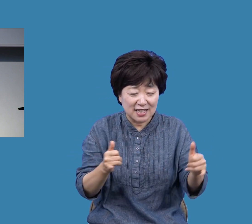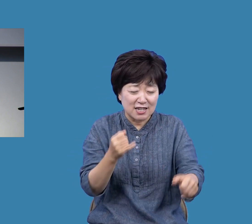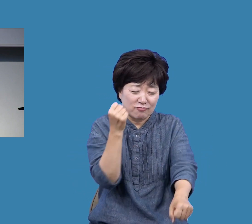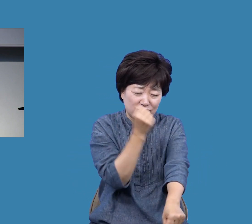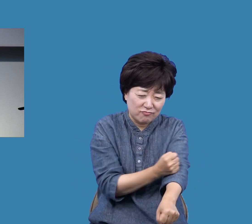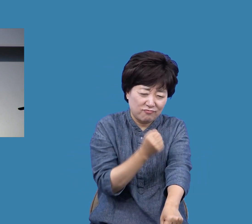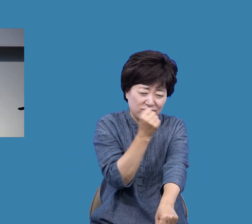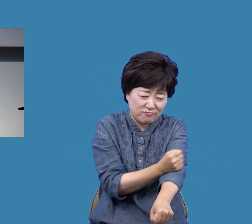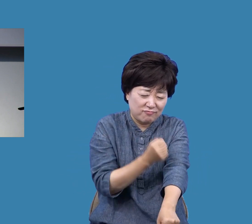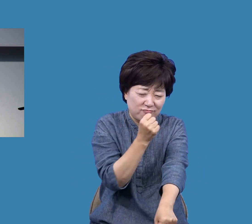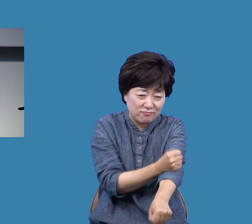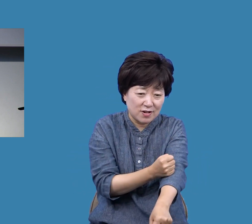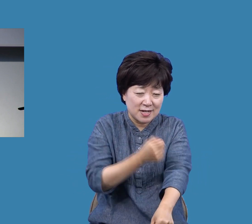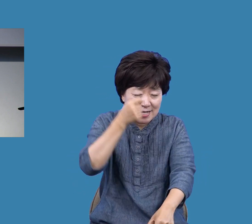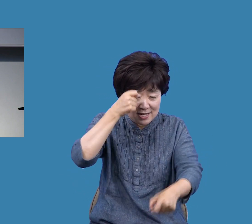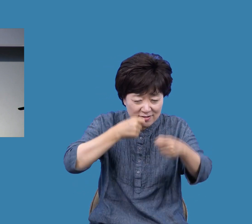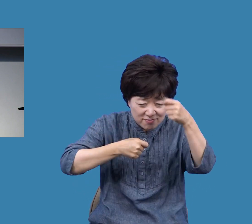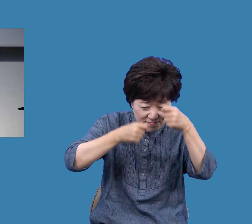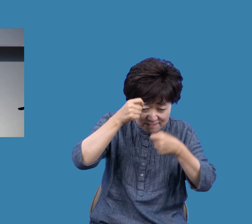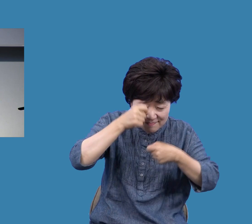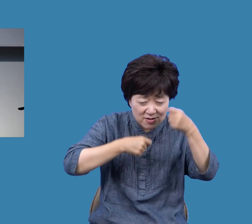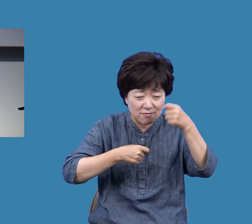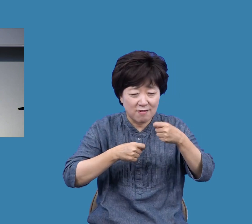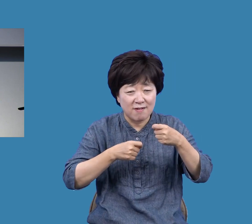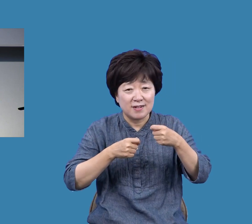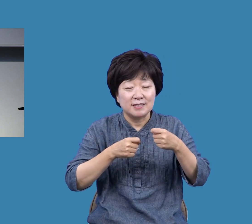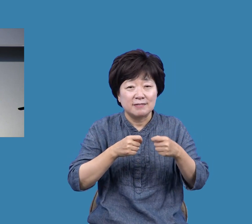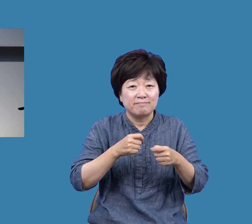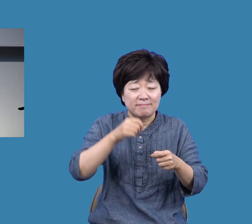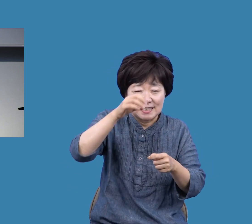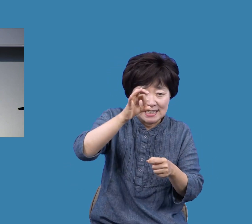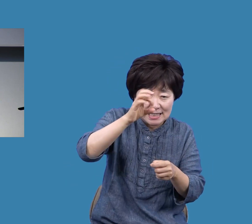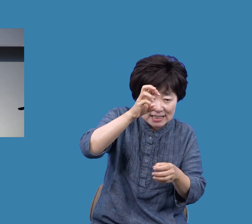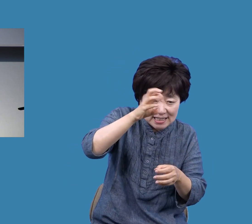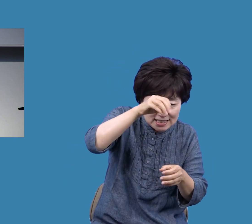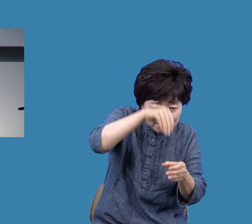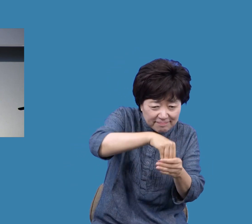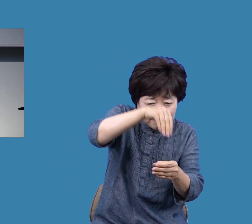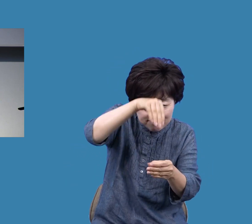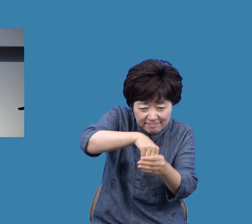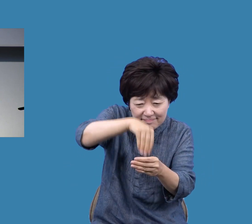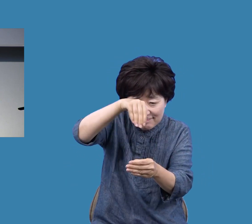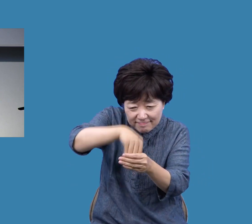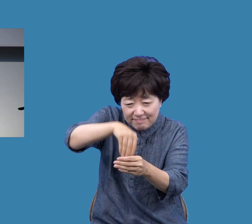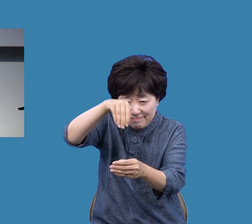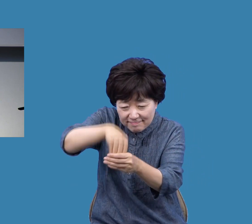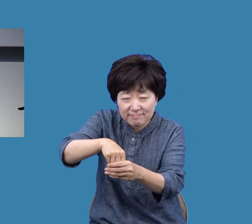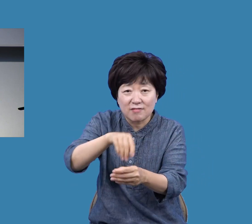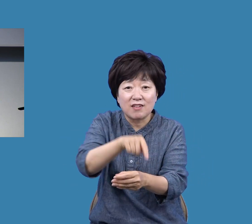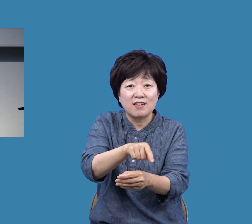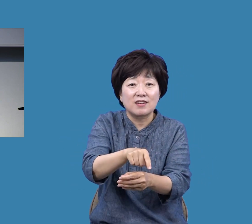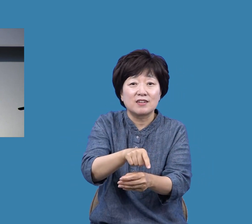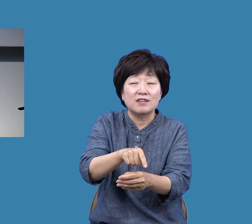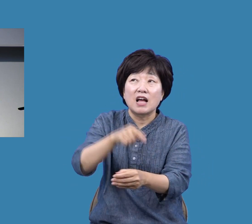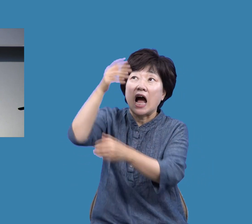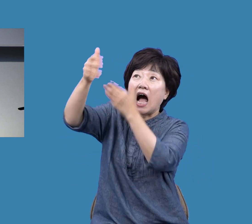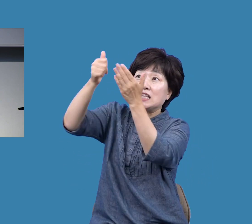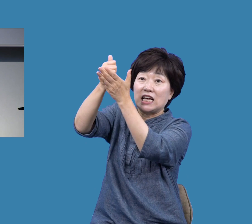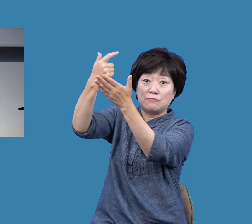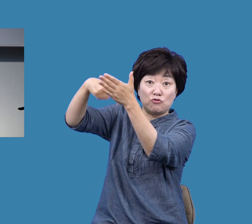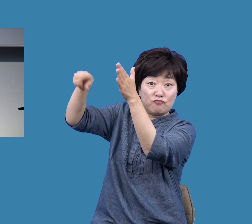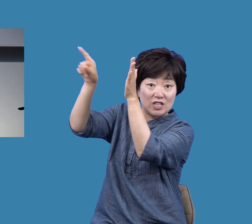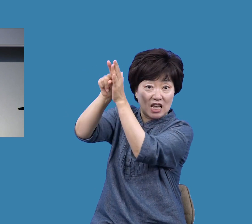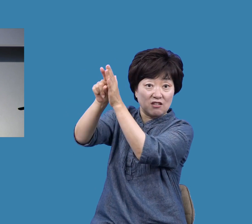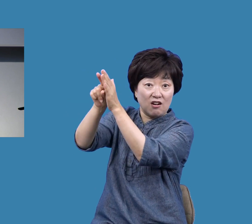고난을 감내하고 다 그렇게 했는데, 그게요 하나님 때문에 그랬겠어요? 물론 궁극적으로 하나님 때문에 한 건데, 하나님만